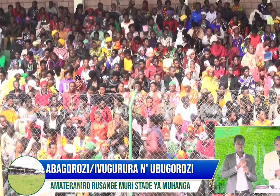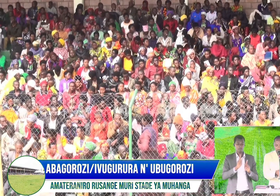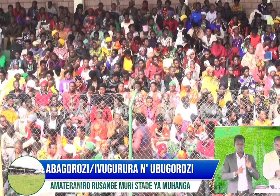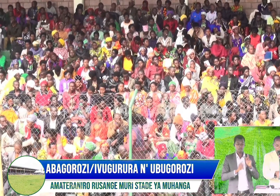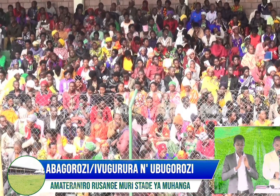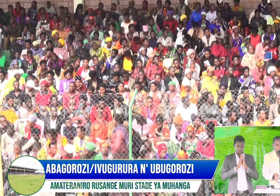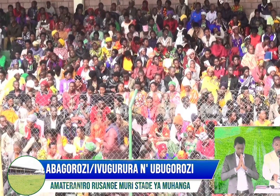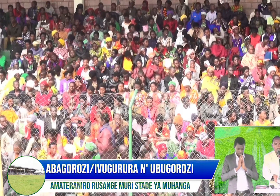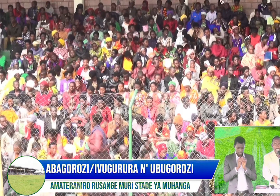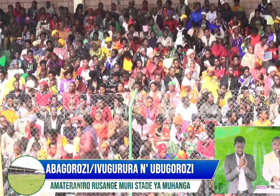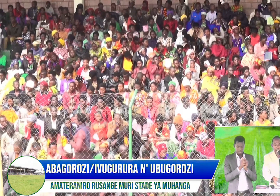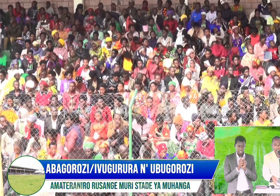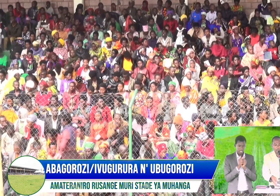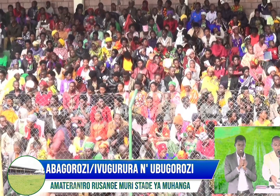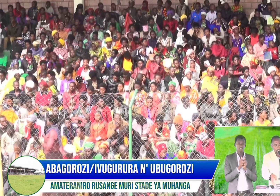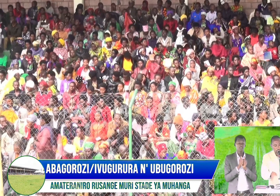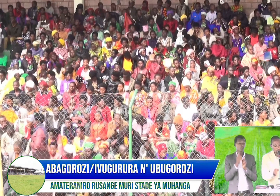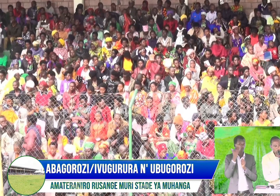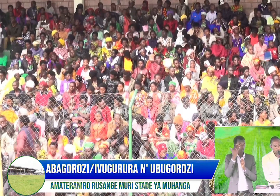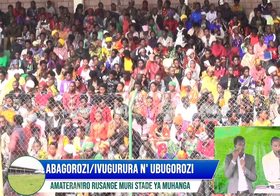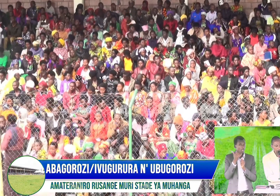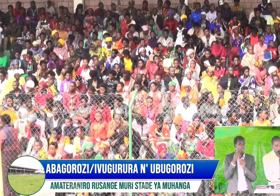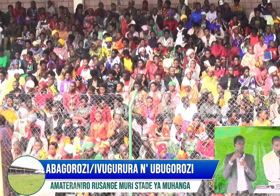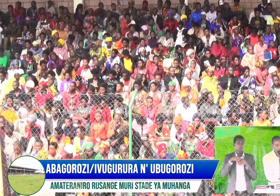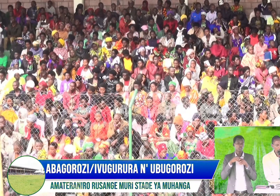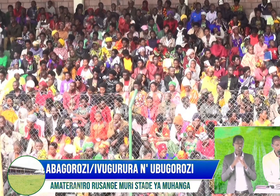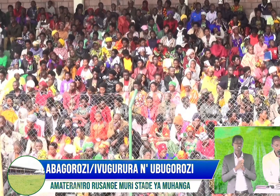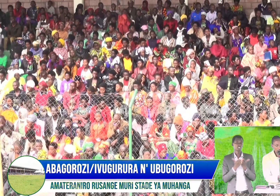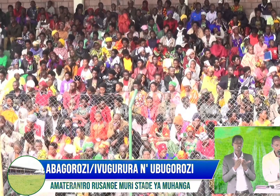kuko mu gitabo kimwe mfite aha cyitwa